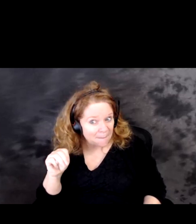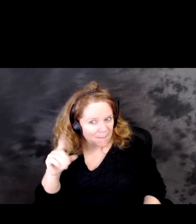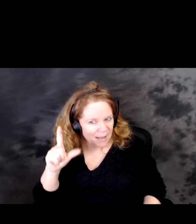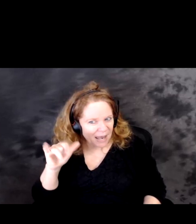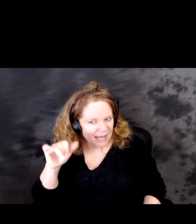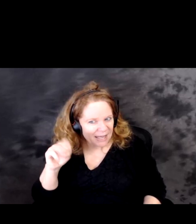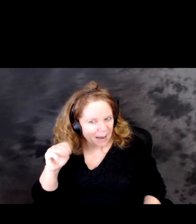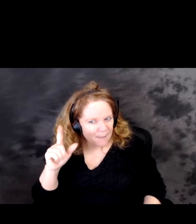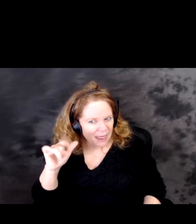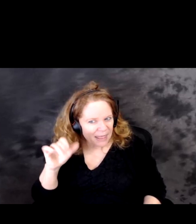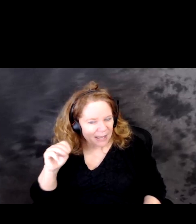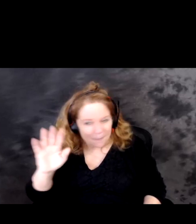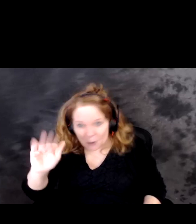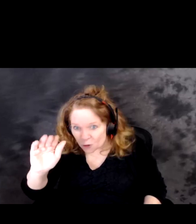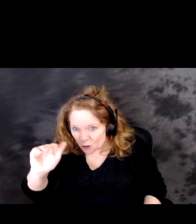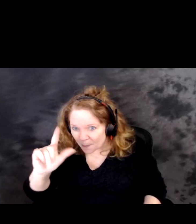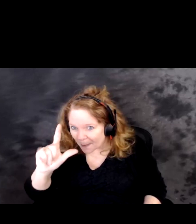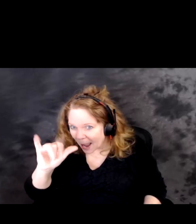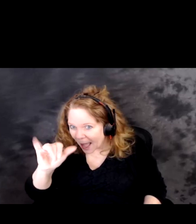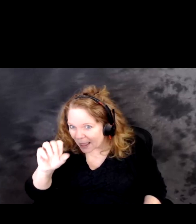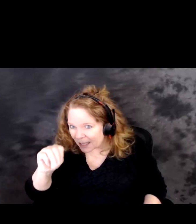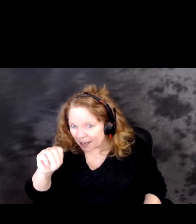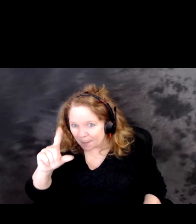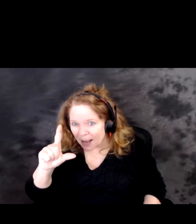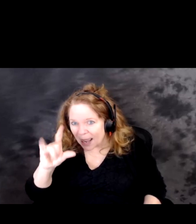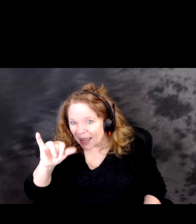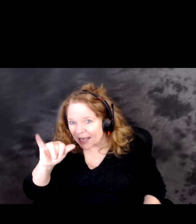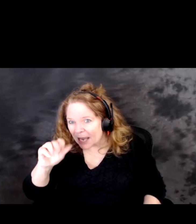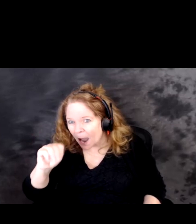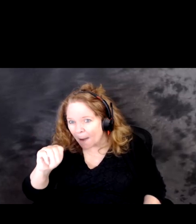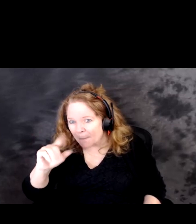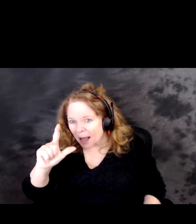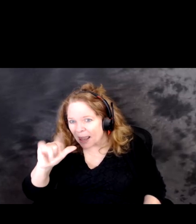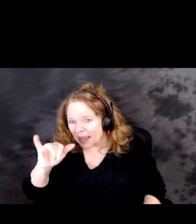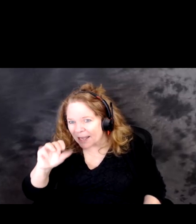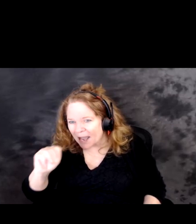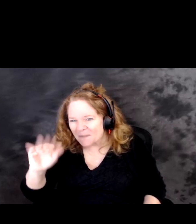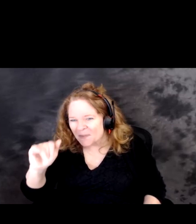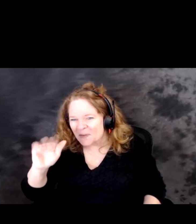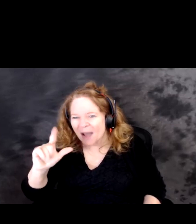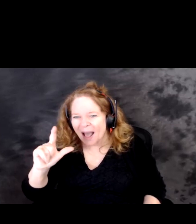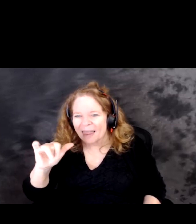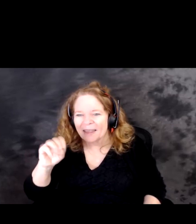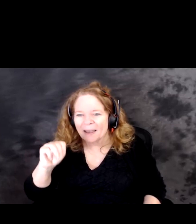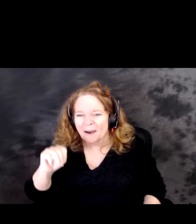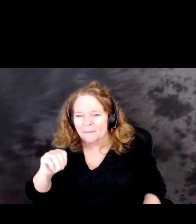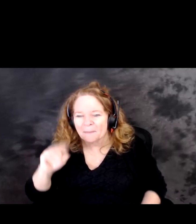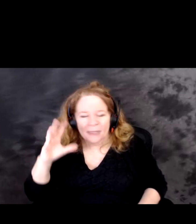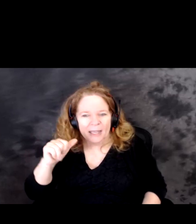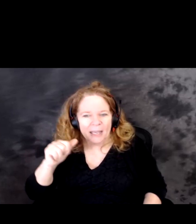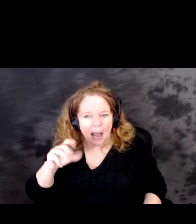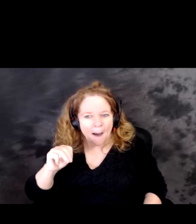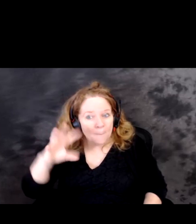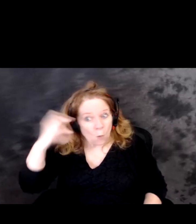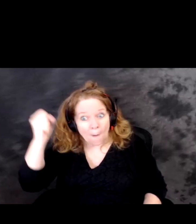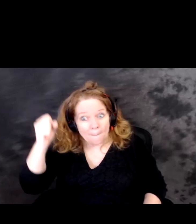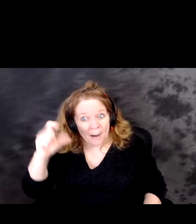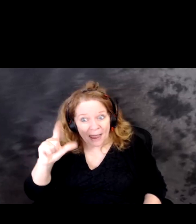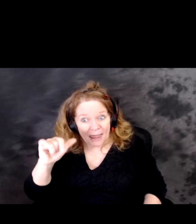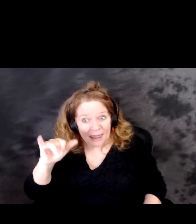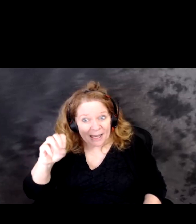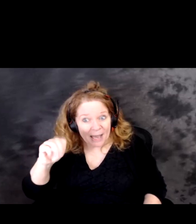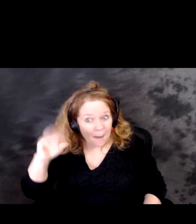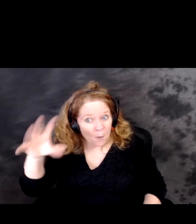Seguimos con Liam. Adiós, adiós, Liam, Liam. Adiós, adiós, Liam, Liam. Adiós, Liam.